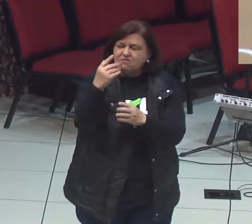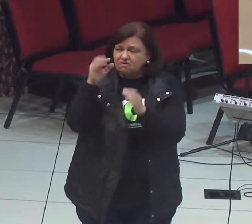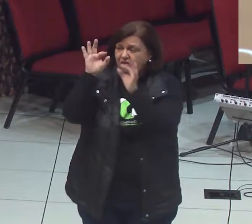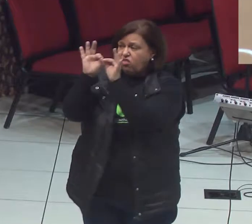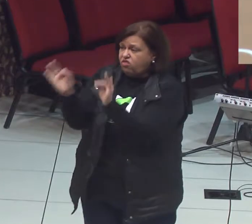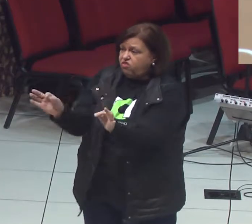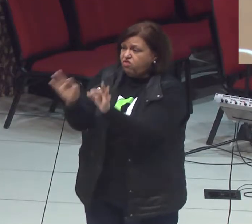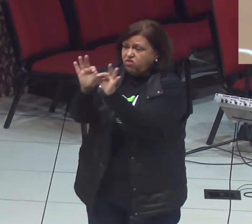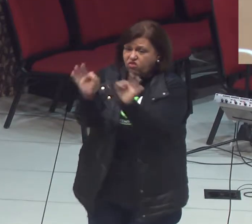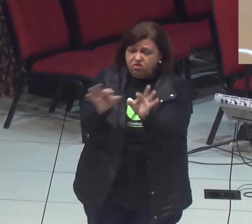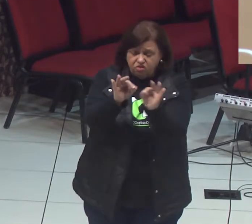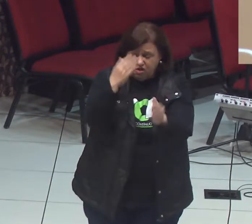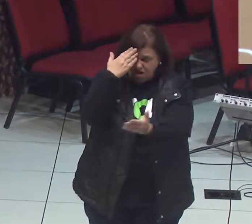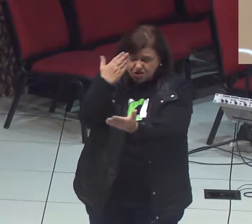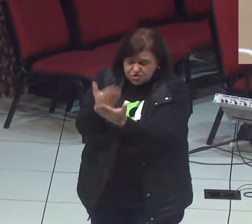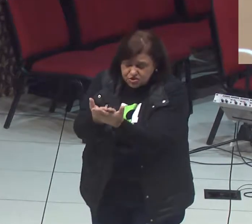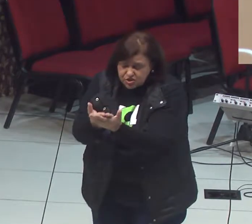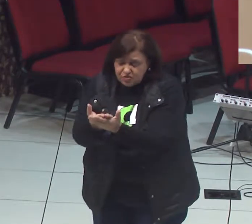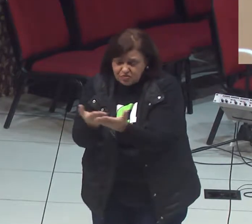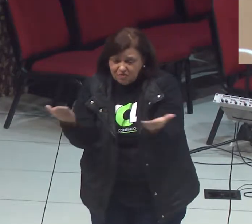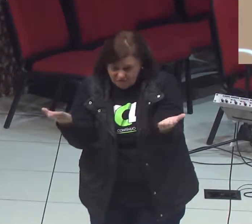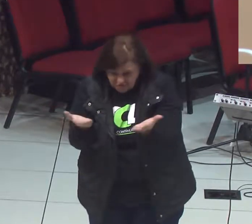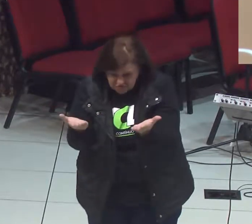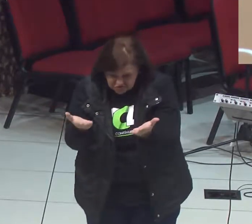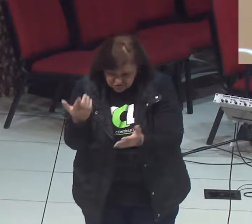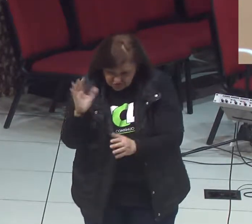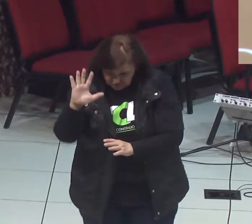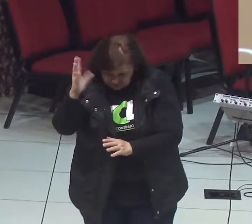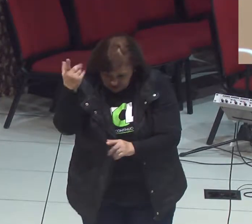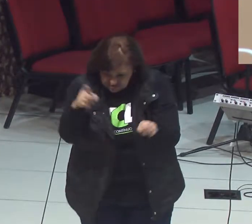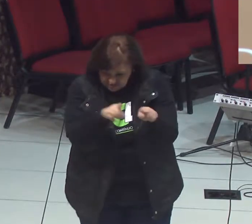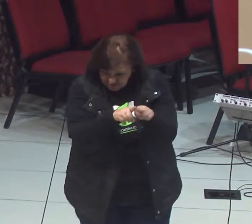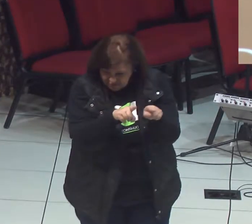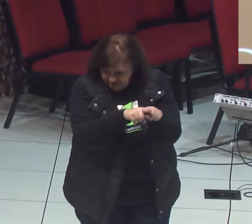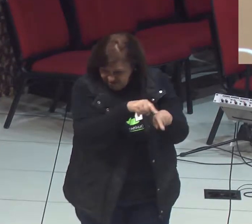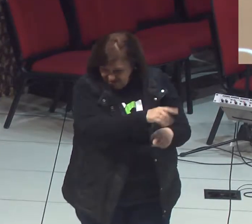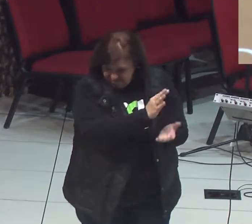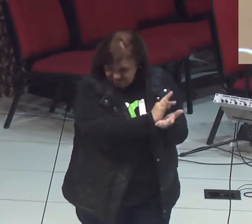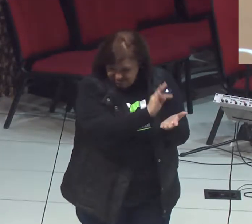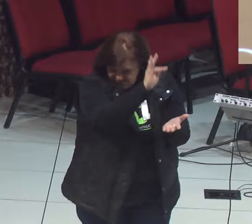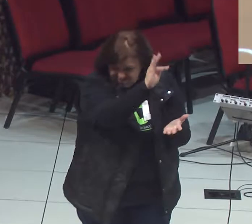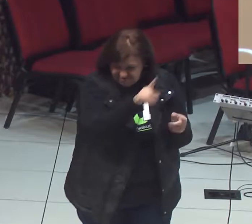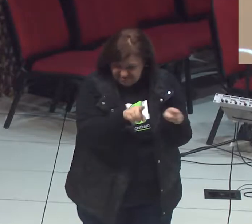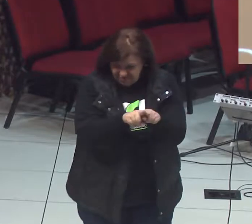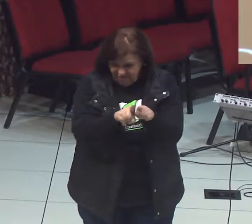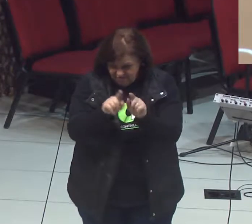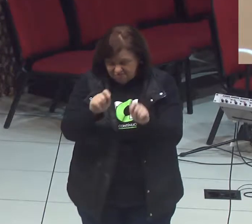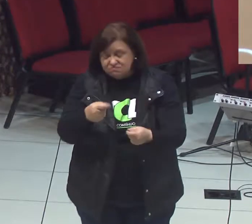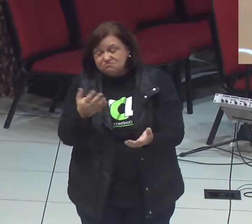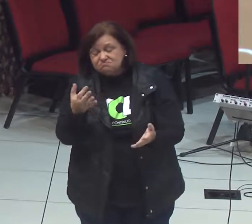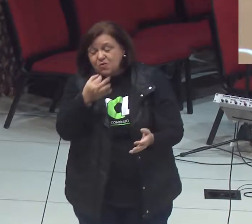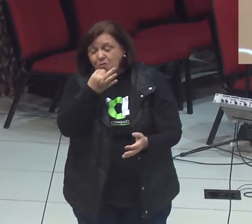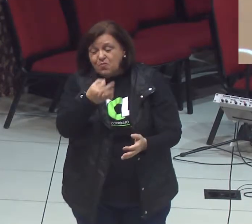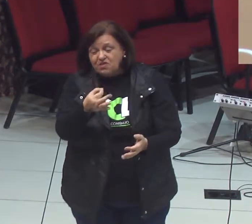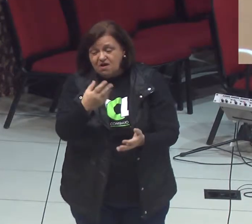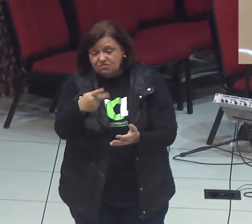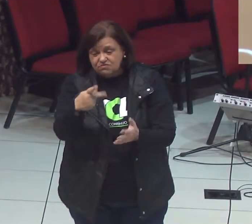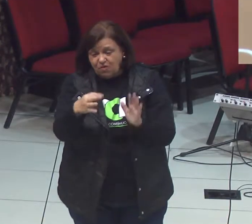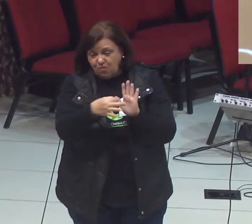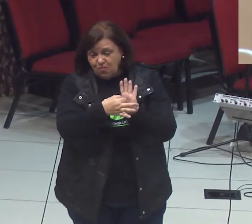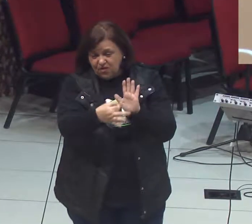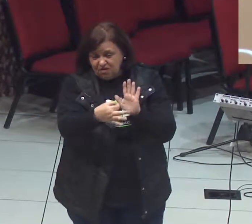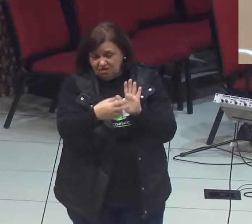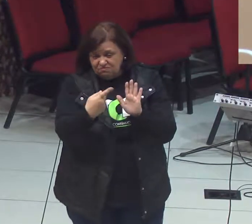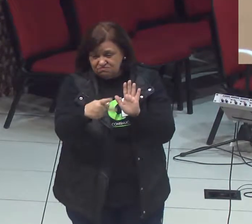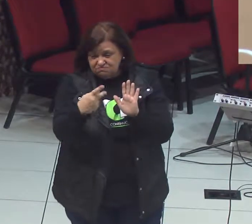E se você acha que sim, e consegue destacar algum, coloque aí, ok? Pode compartilhar com quem está do